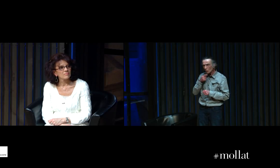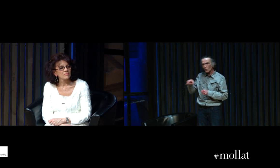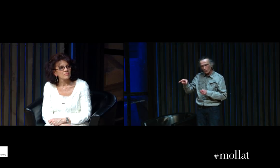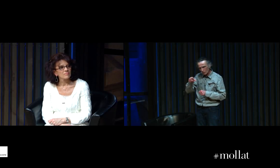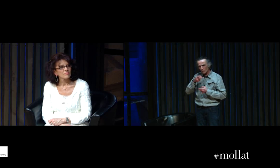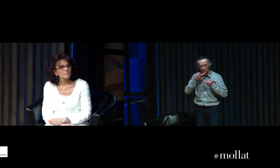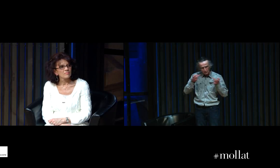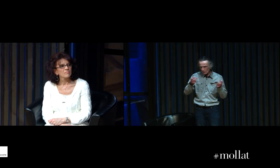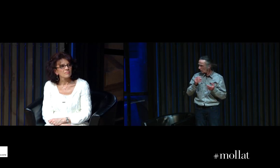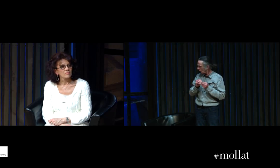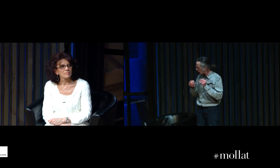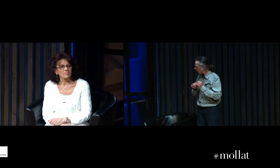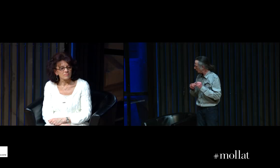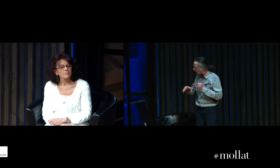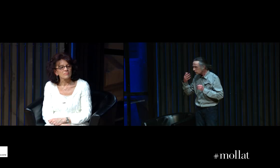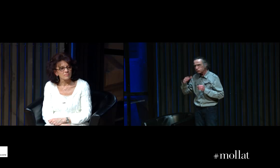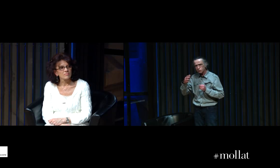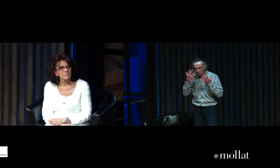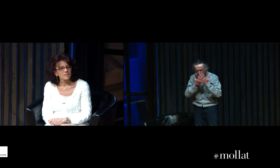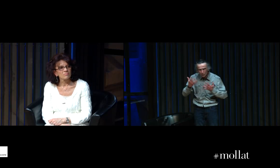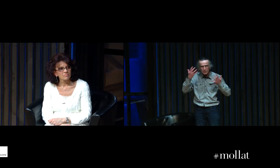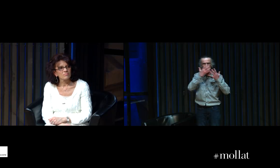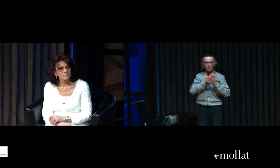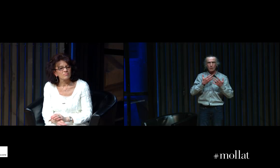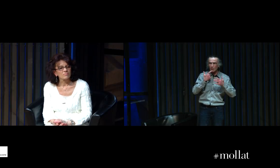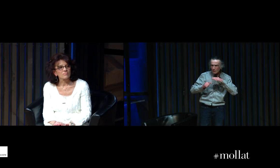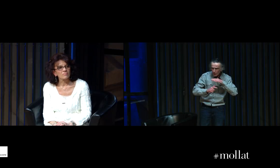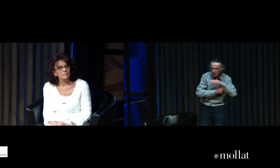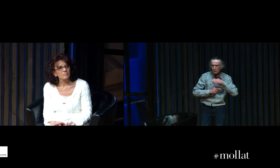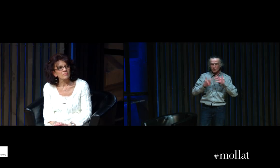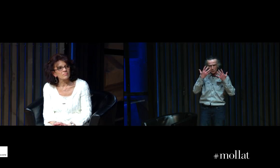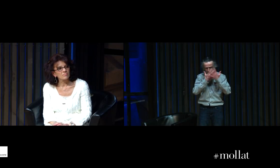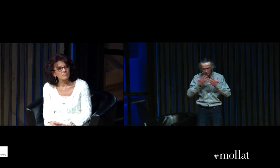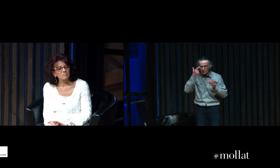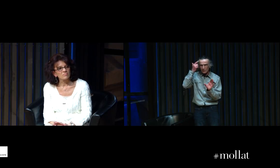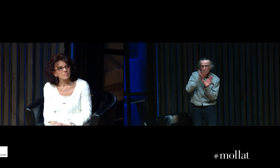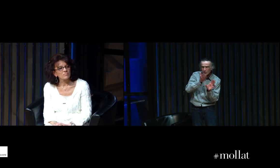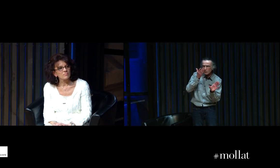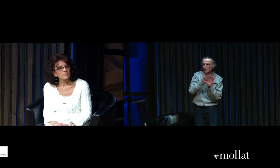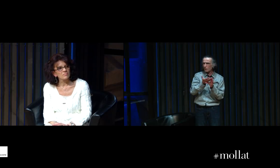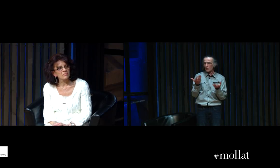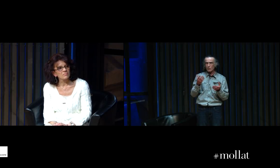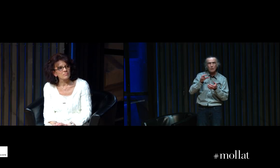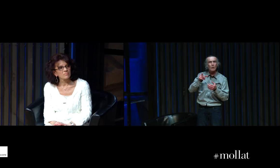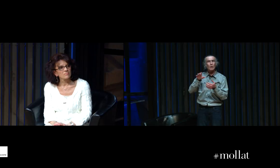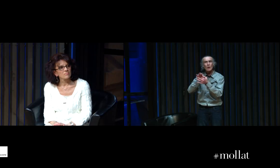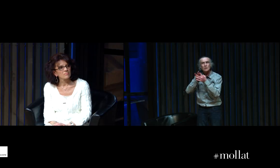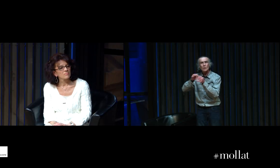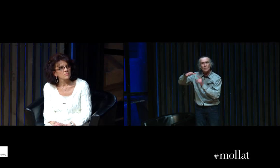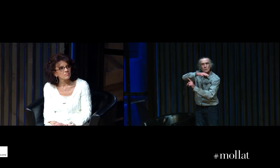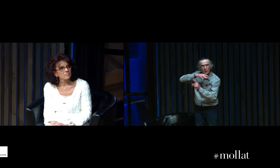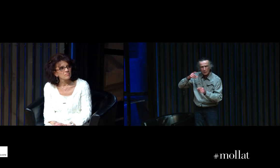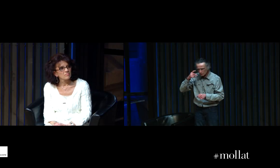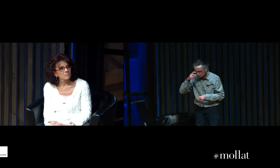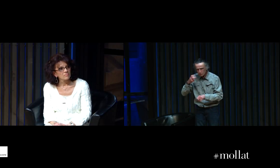qui sont implantées ou qui vont être implantées et qui ont très peur. Ça fait beaucoup de problématiques, beaucoup d'inquiétudes, des